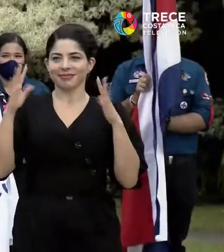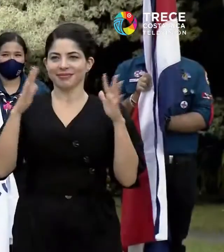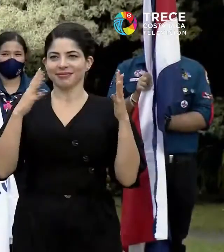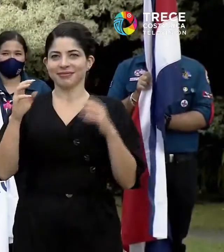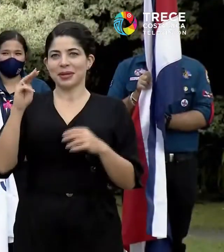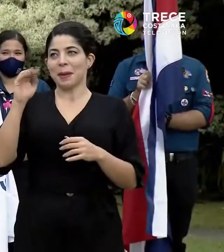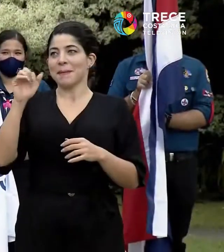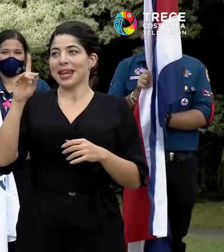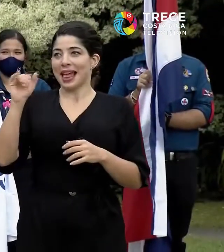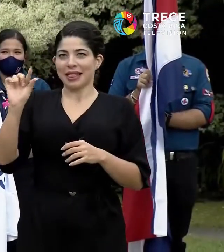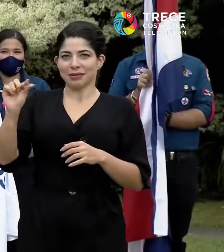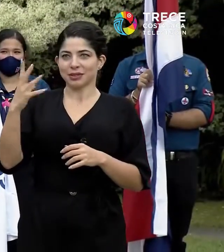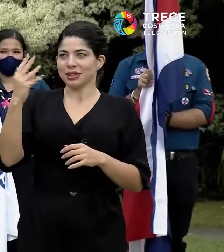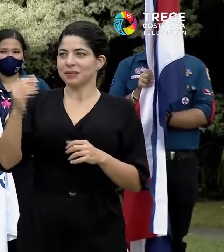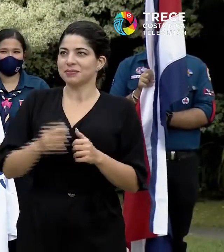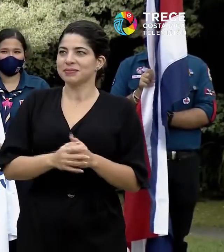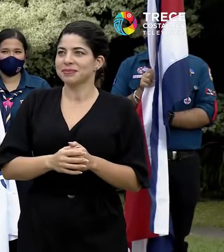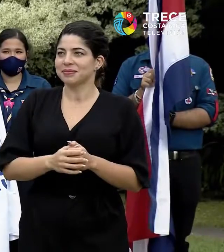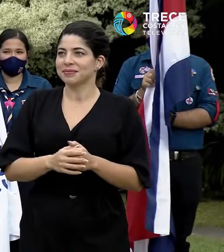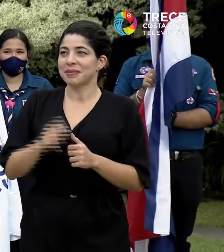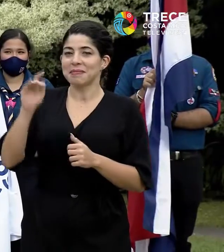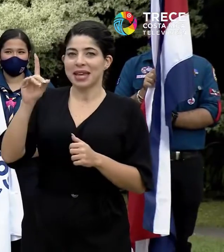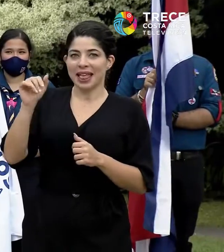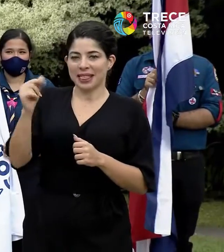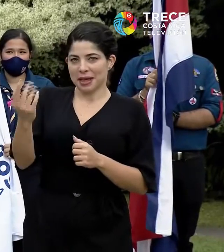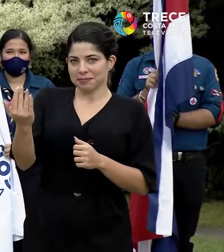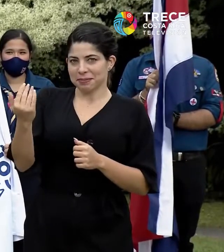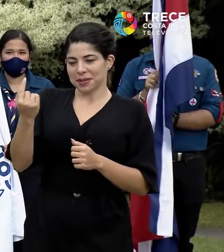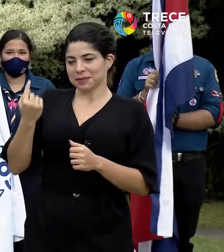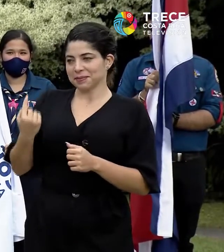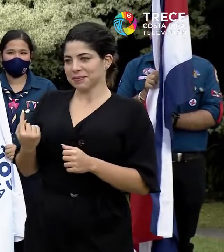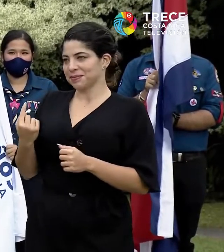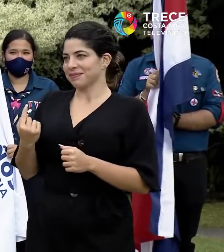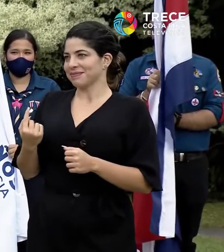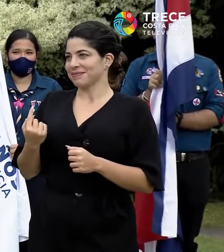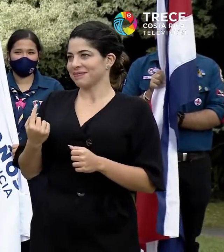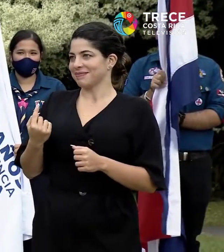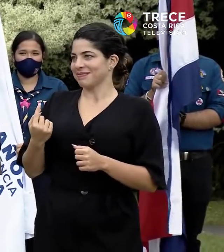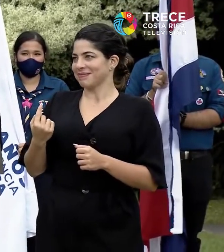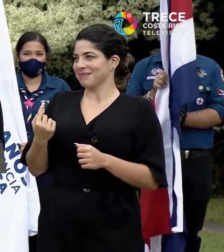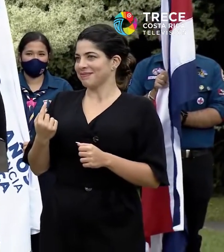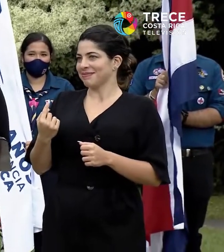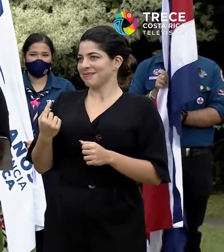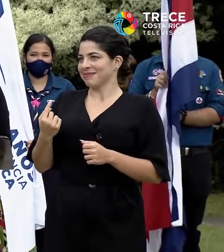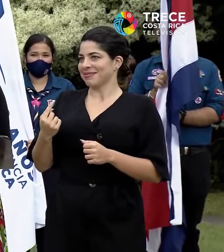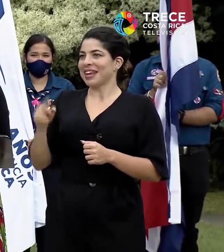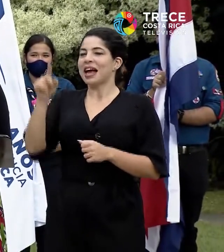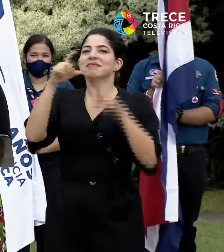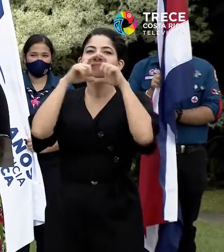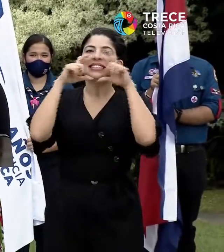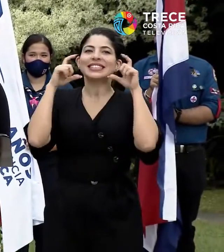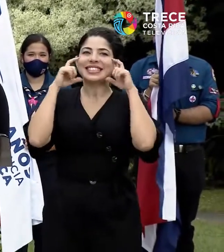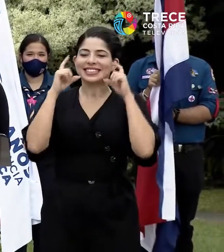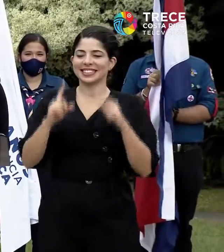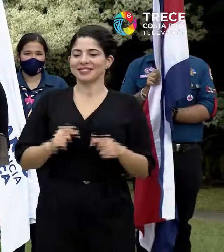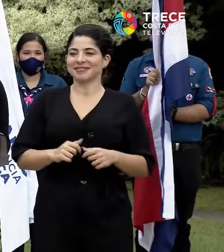Miranda, no te vayas. Miranda, vení. Bueno, devuélvete nada más un momentito y te pones la mascarilla, ¿está